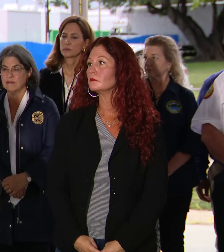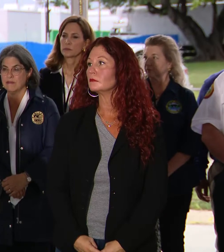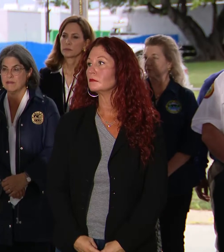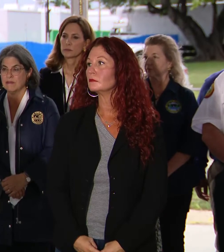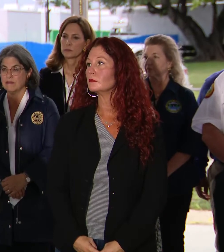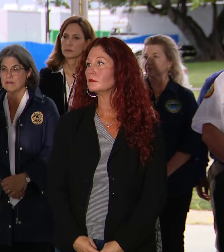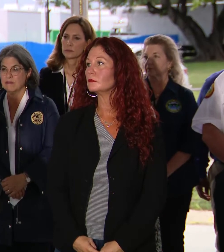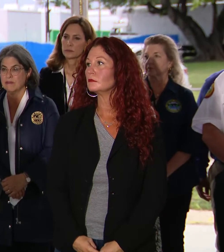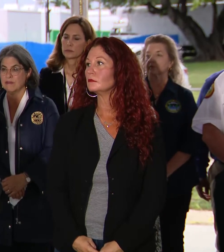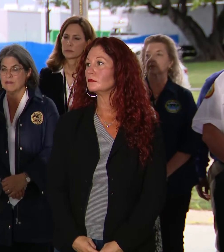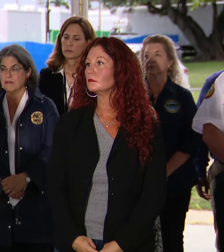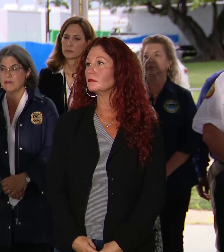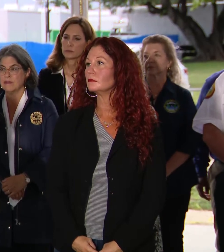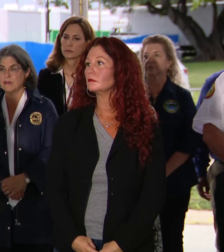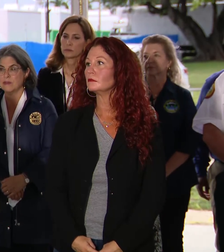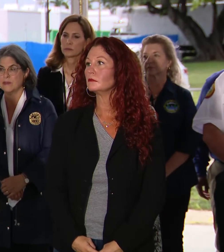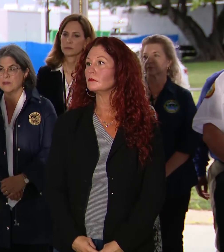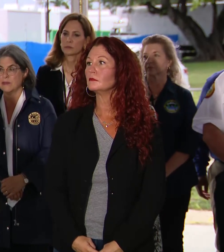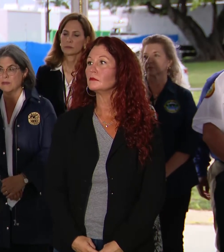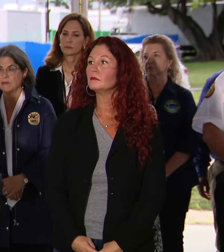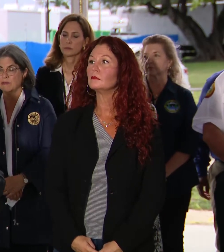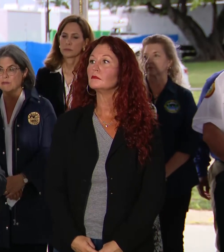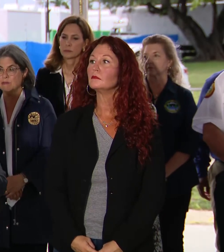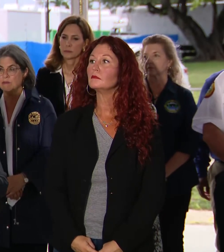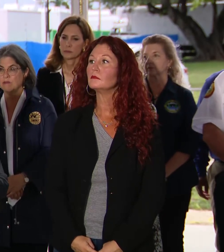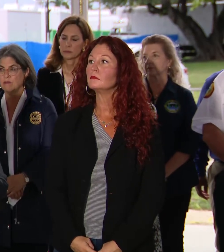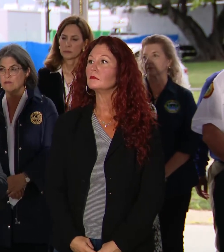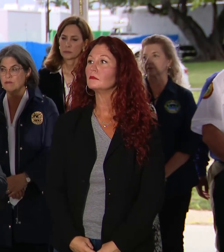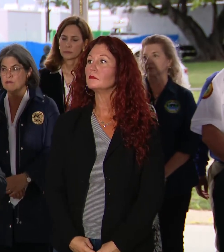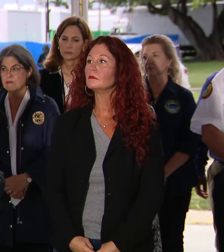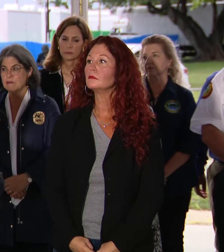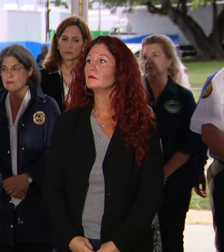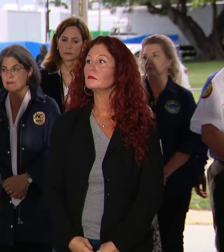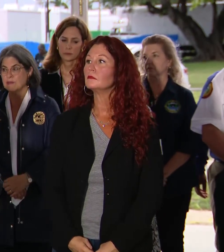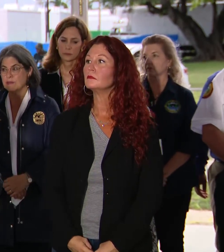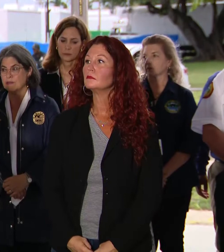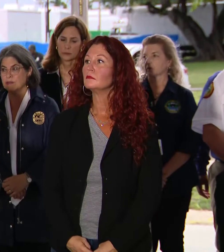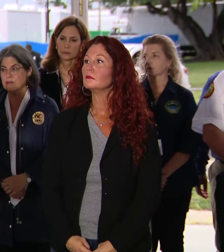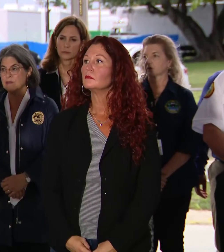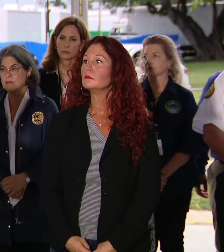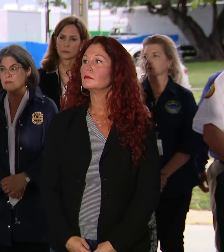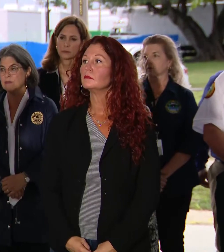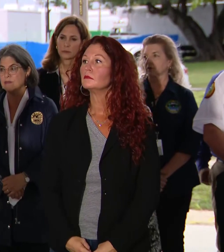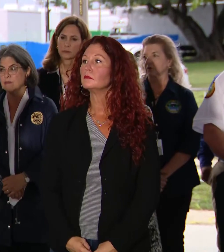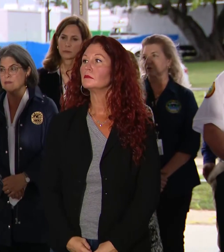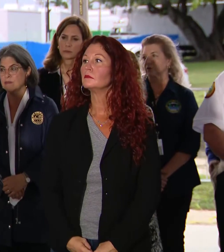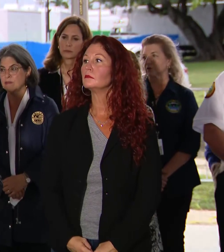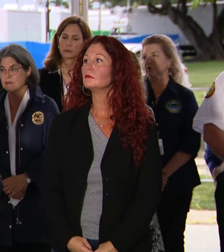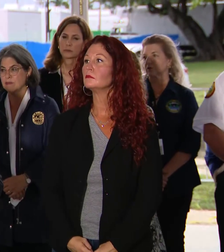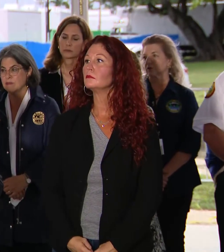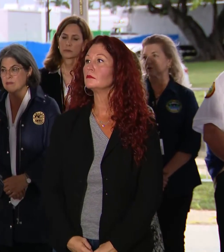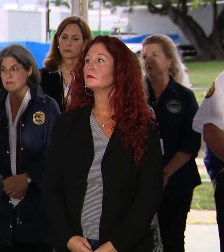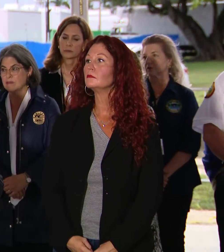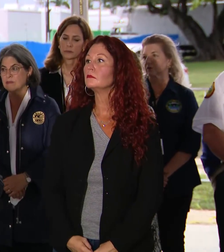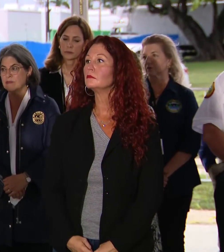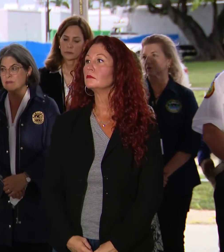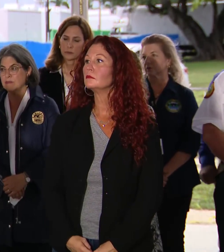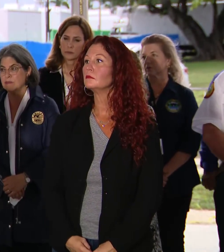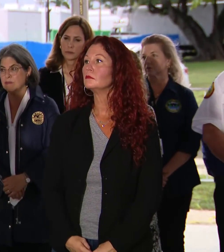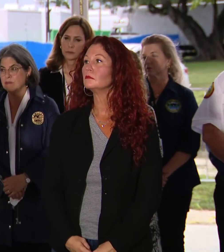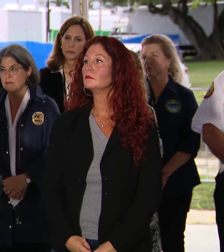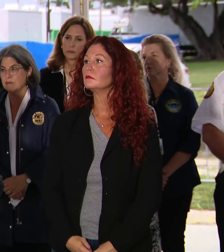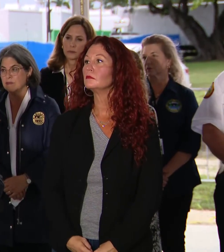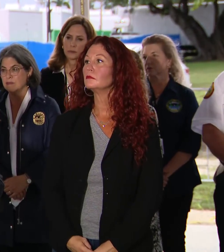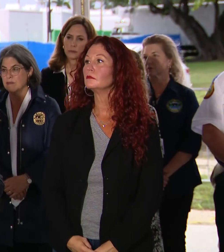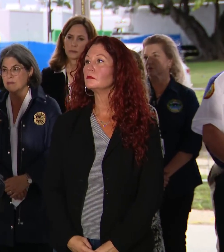los residentes y negocios deben revisar sus planes de emergencia inmediatamente, tener listos sus equipos para desastres,